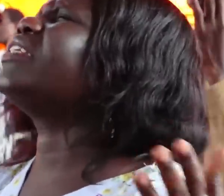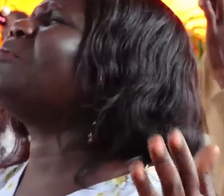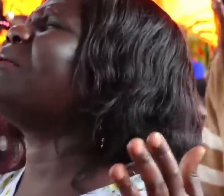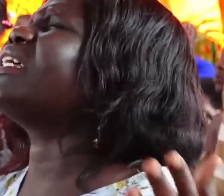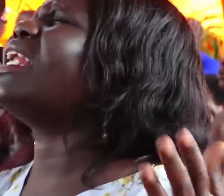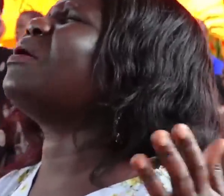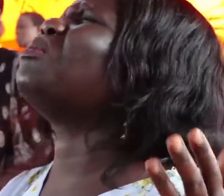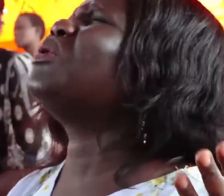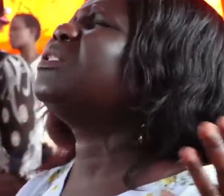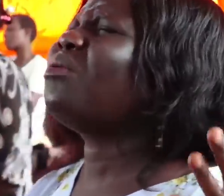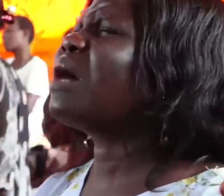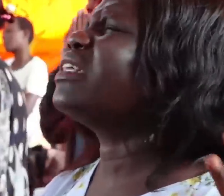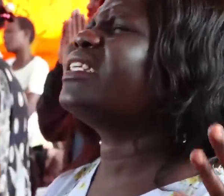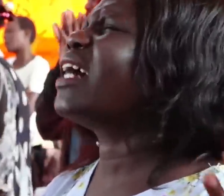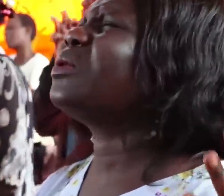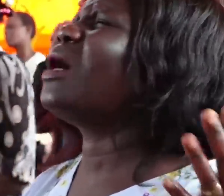osobola okugasa nate,